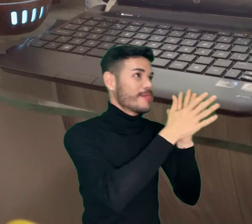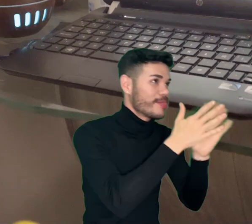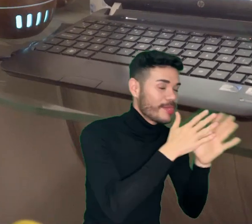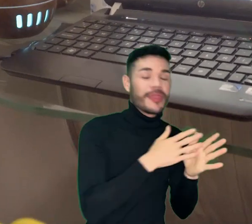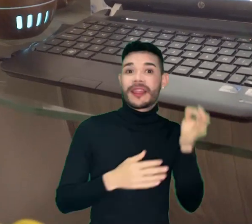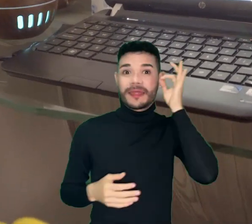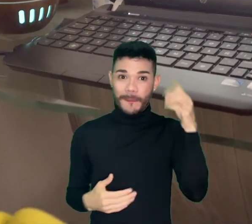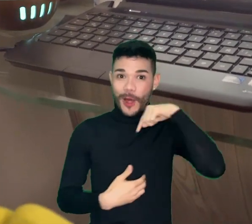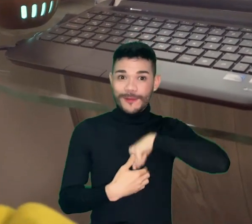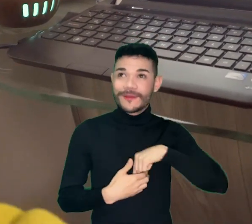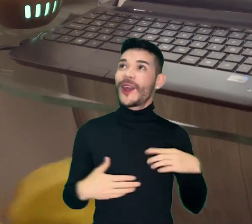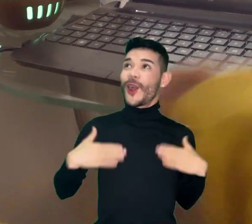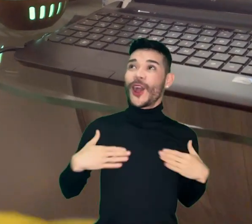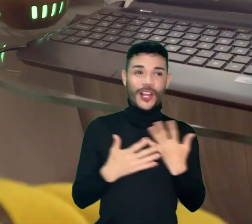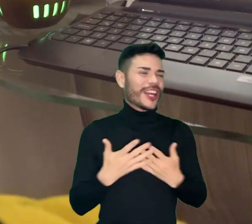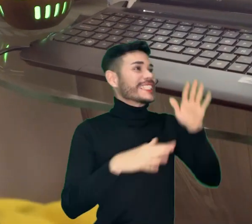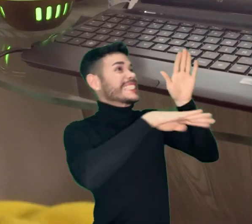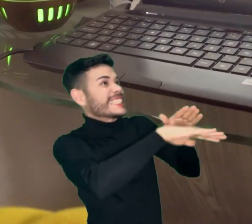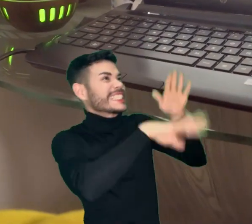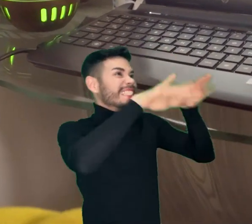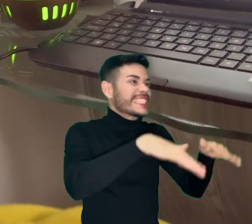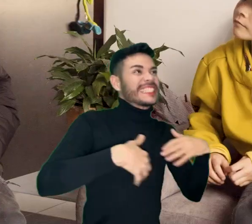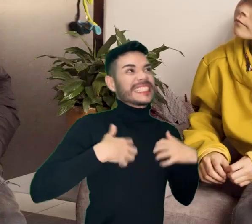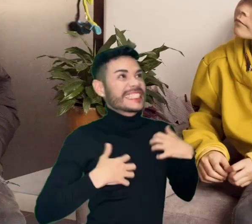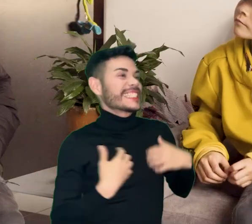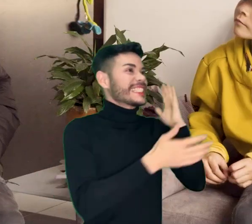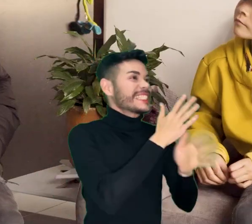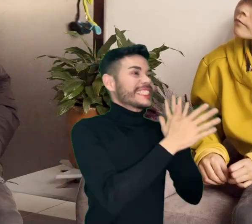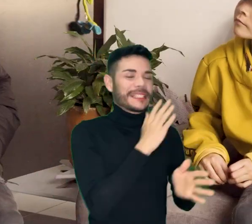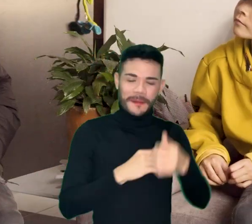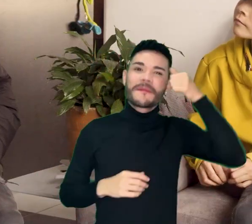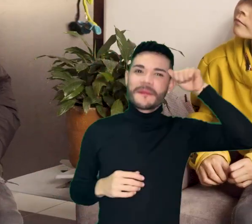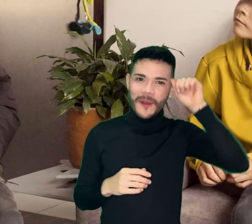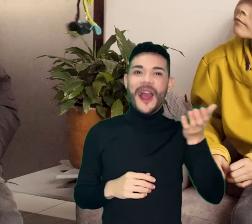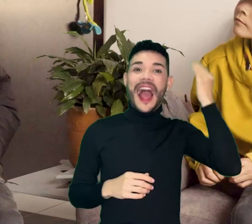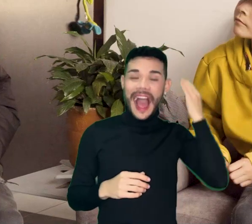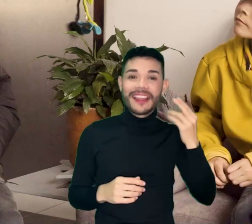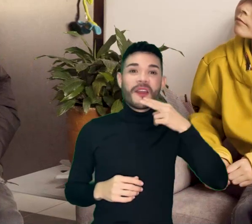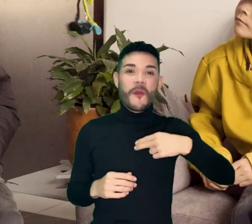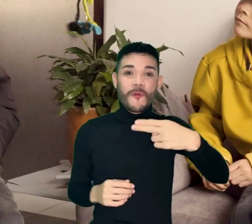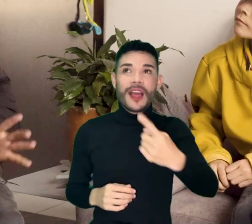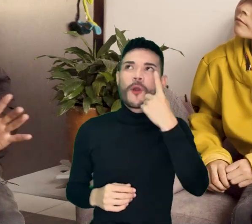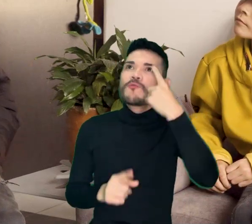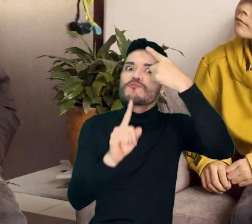pronto le gustó mucho, pues llega muy emocionado a contarme. Por lo menos en el cuento es el de Teatro de Sombras, eso duró casi un